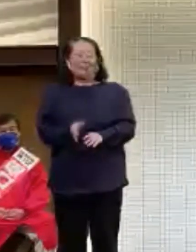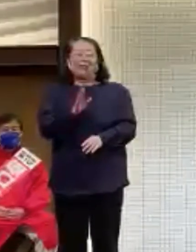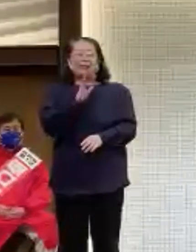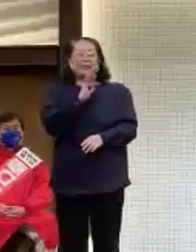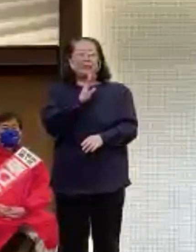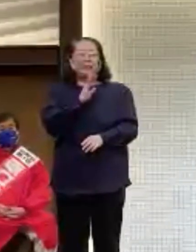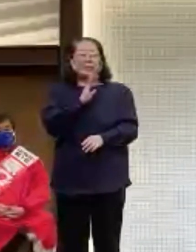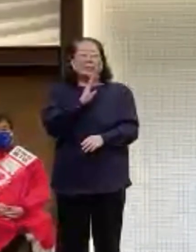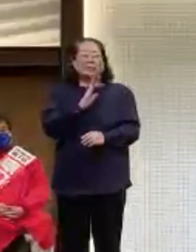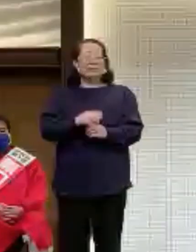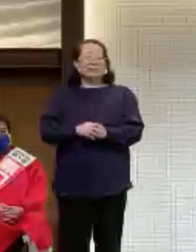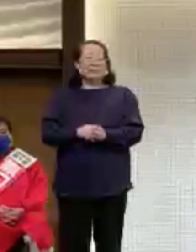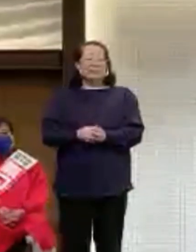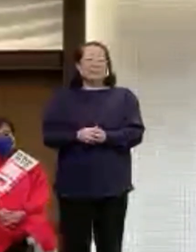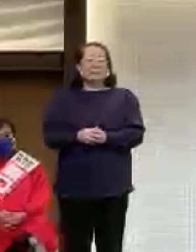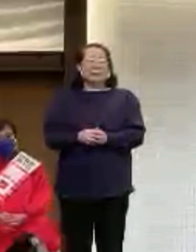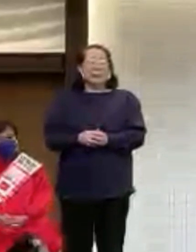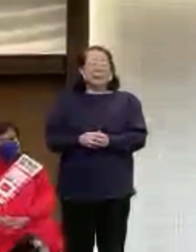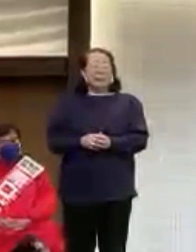実は